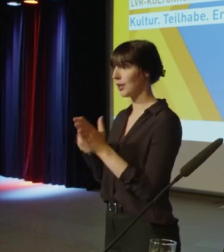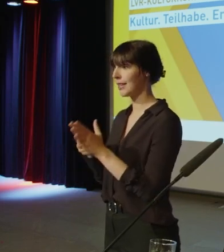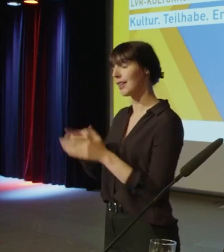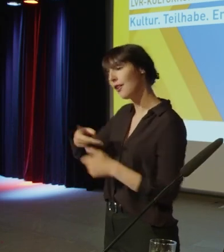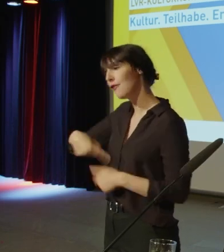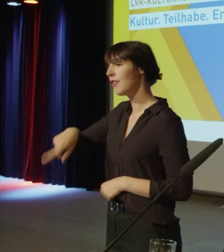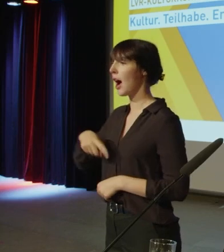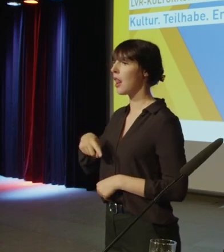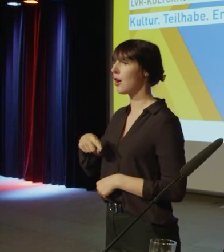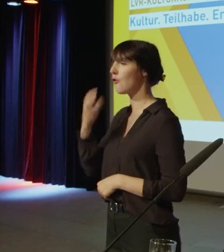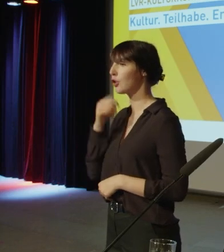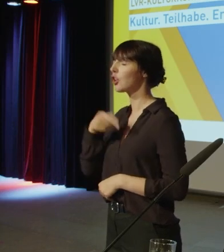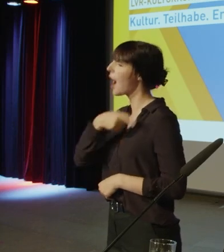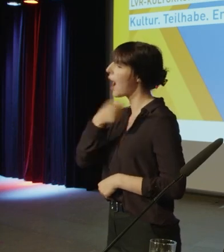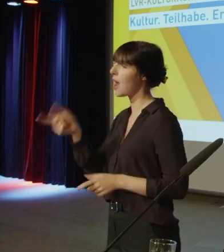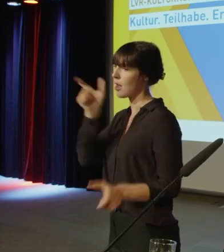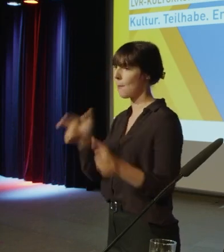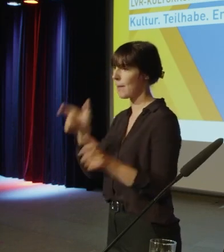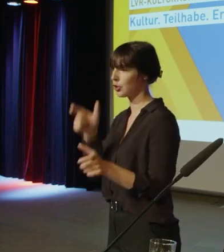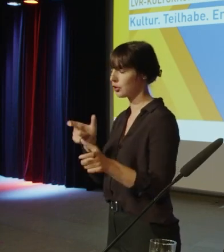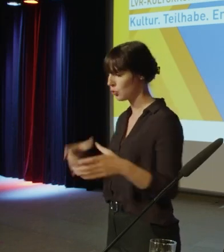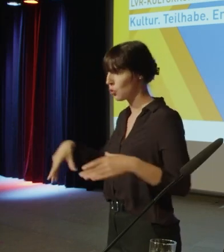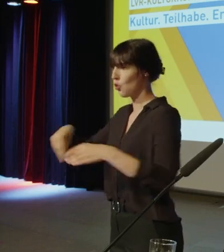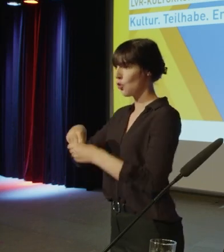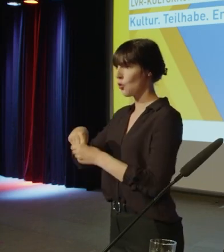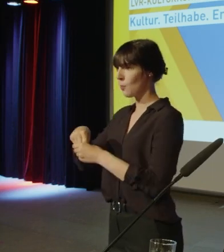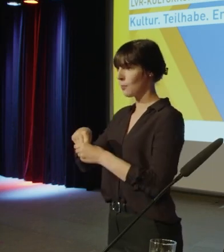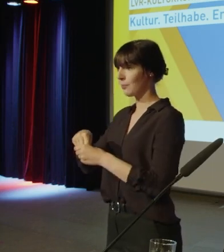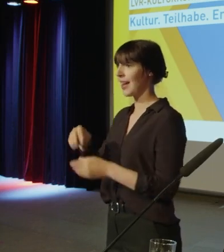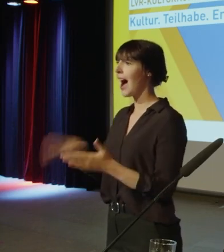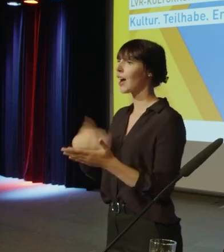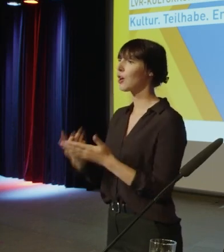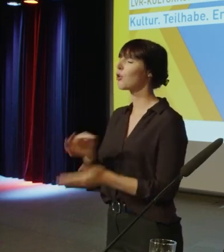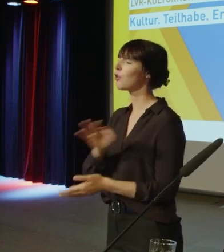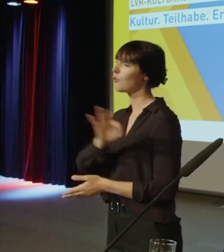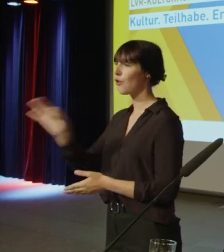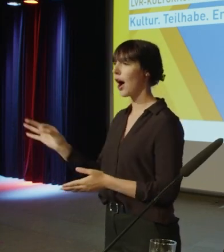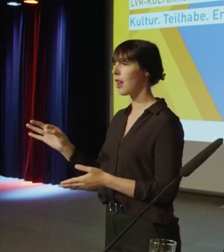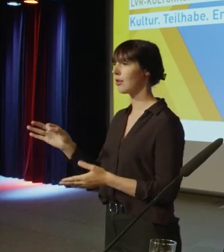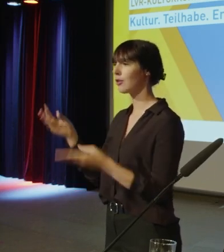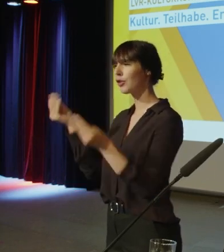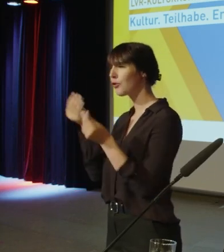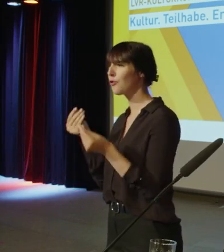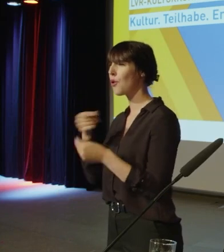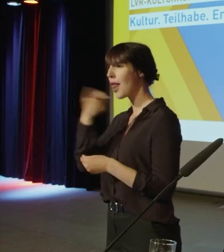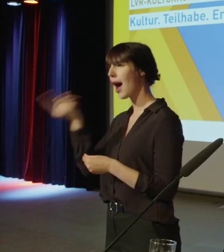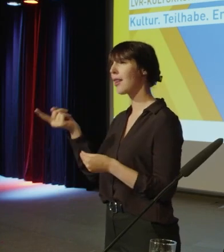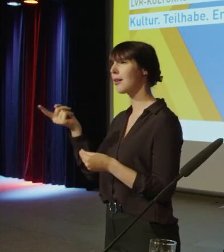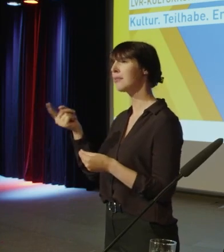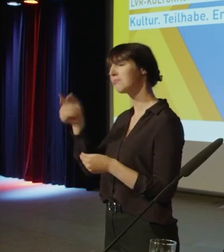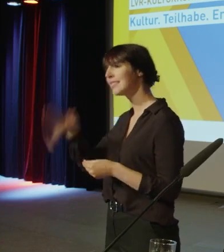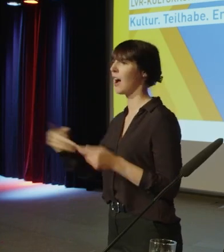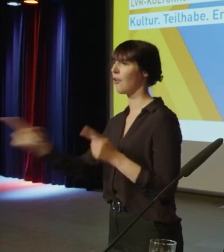Menschen mitzunehmen, allen Menschen ein Angebot zu machen und allen Menschen das Gefühl zu geben, dass sie gemeint sind, dann machen wir aus meiner Sicht